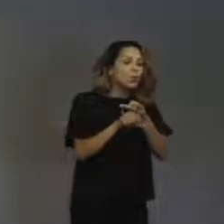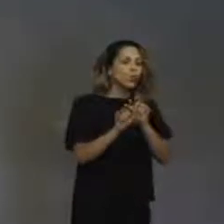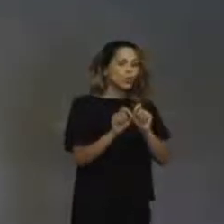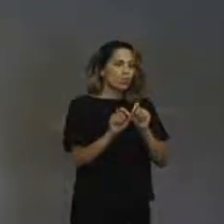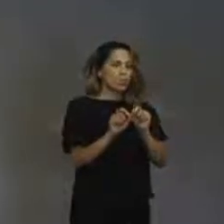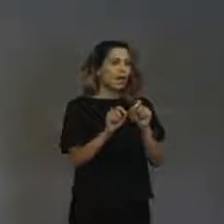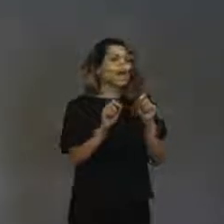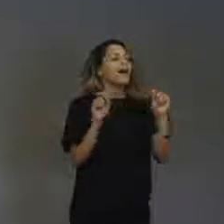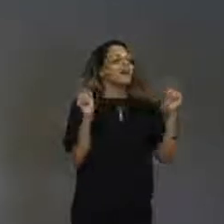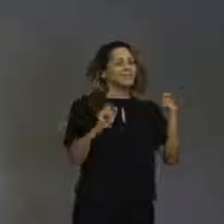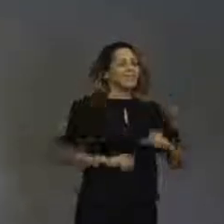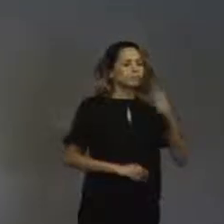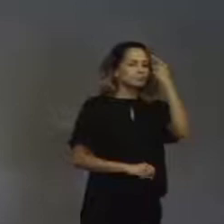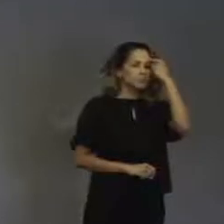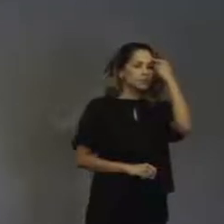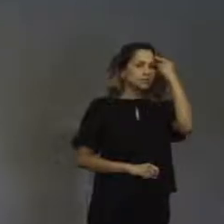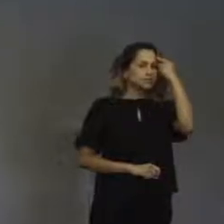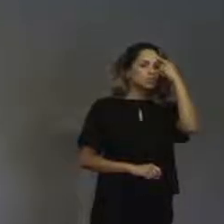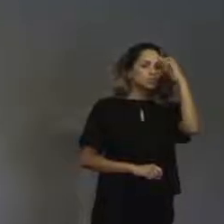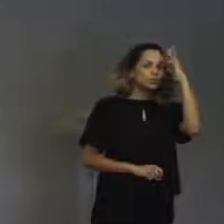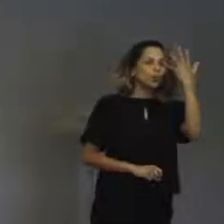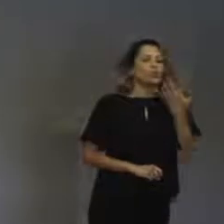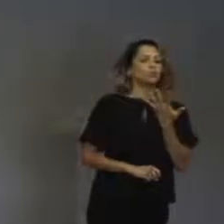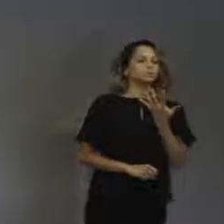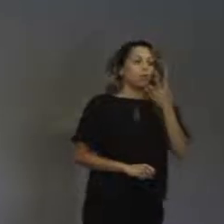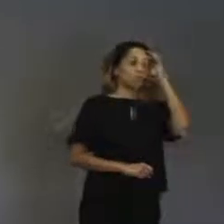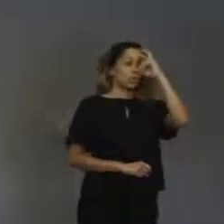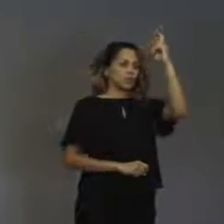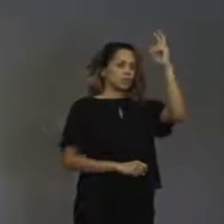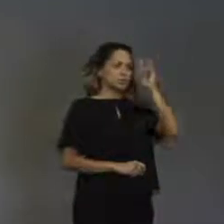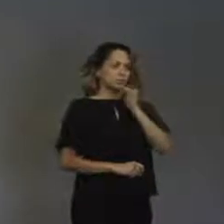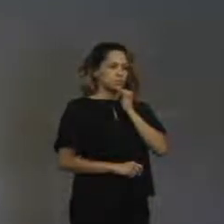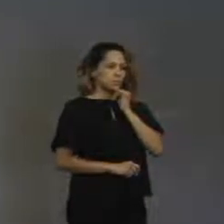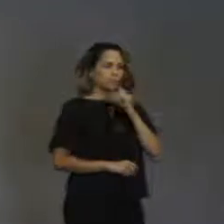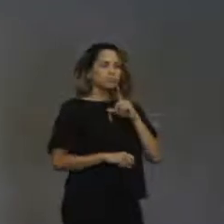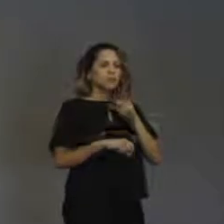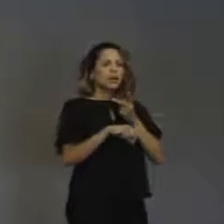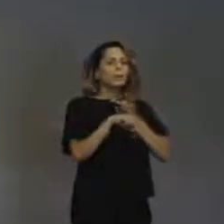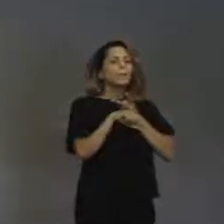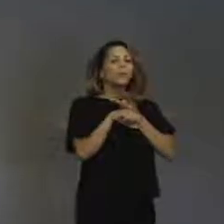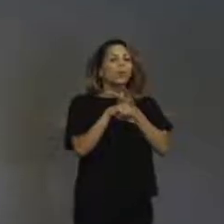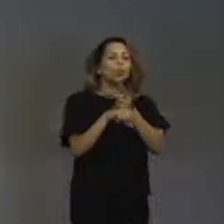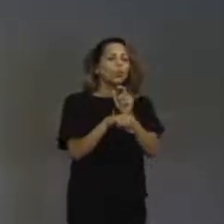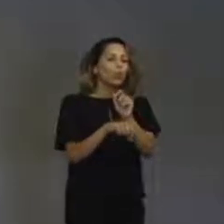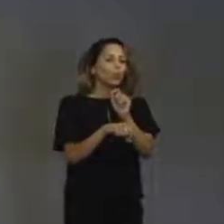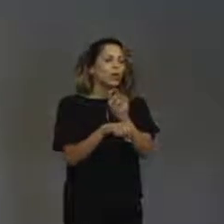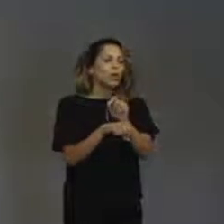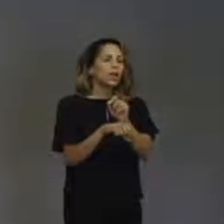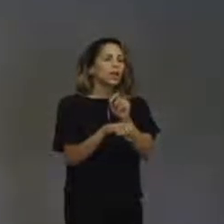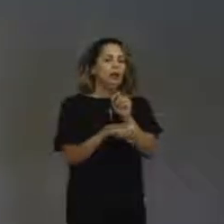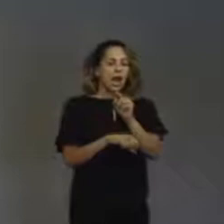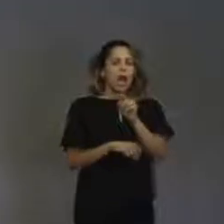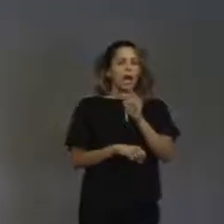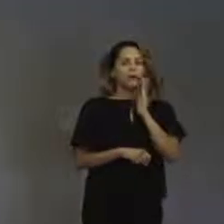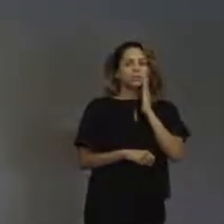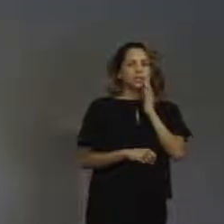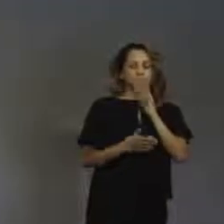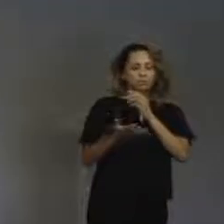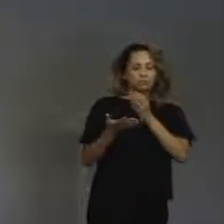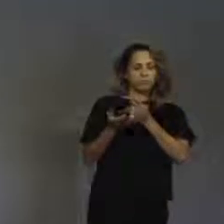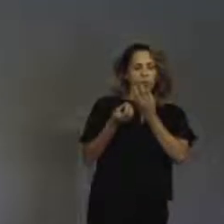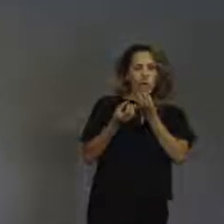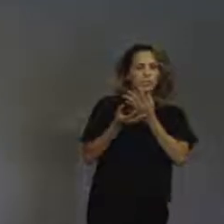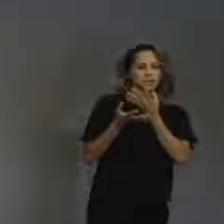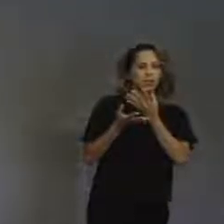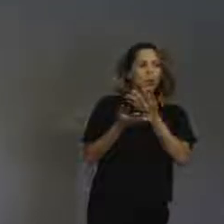né, que vai atender a demanda correta, no local correto, e vai ter o resultado assertivo em